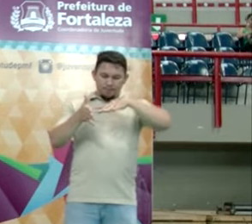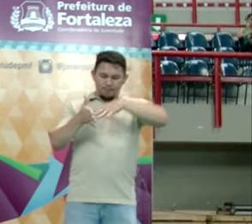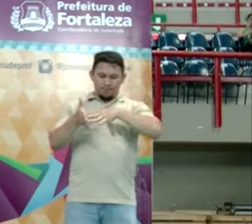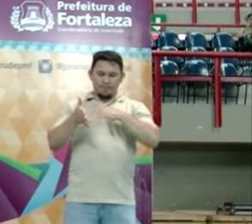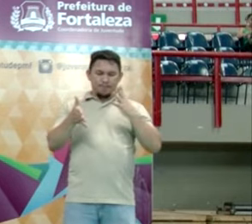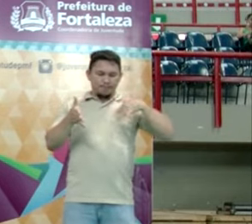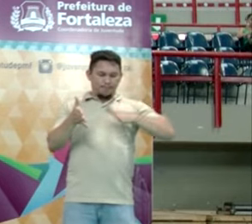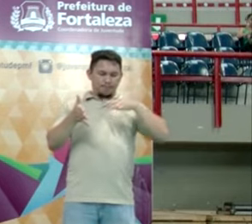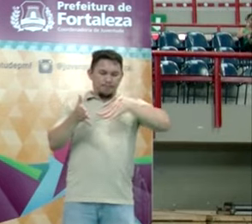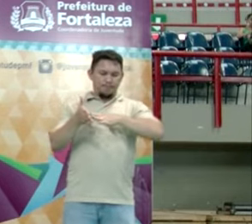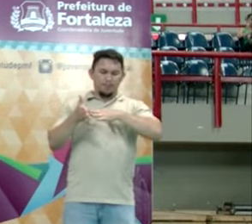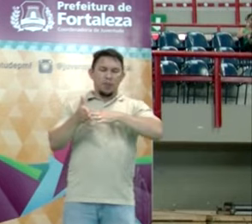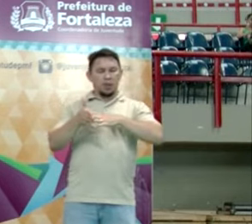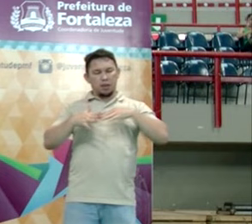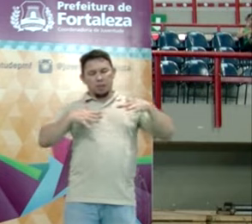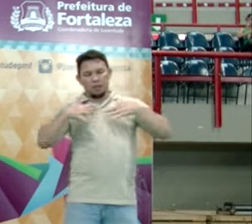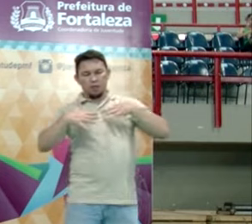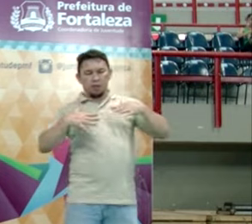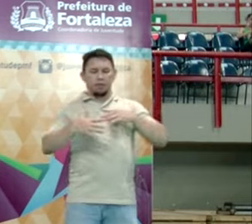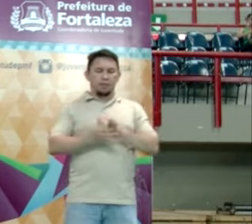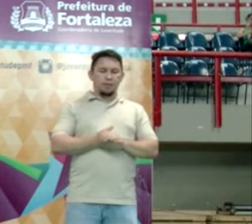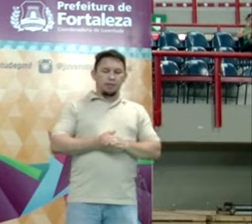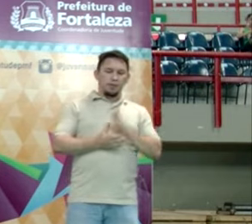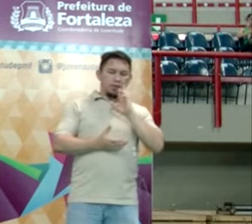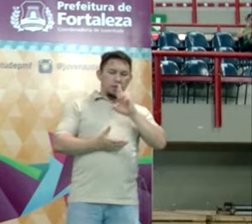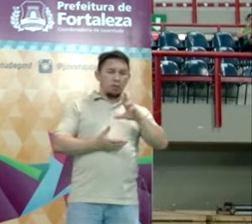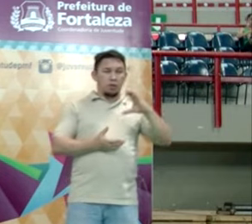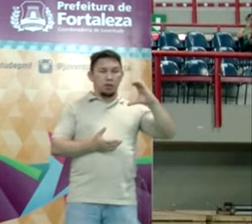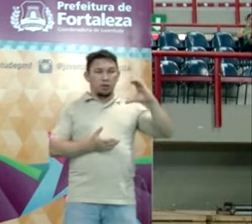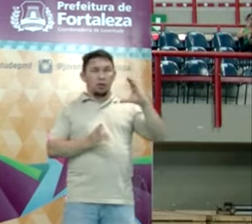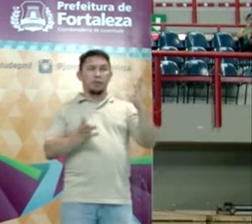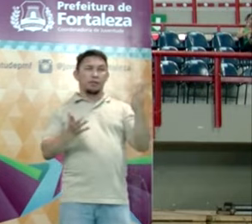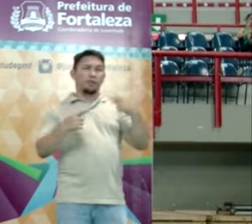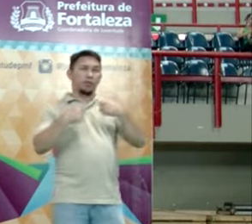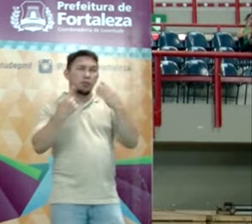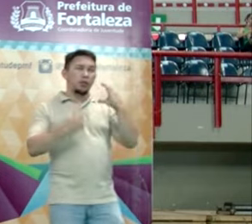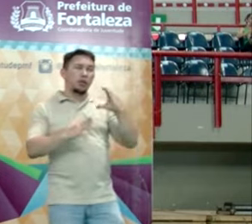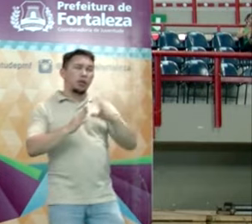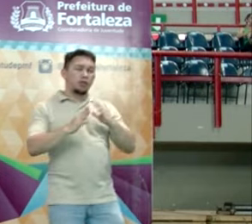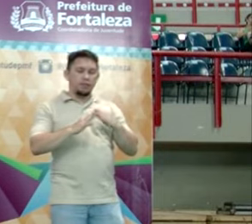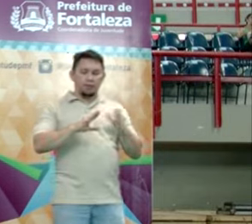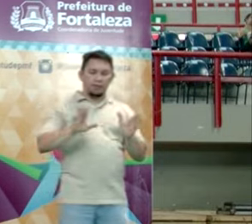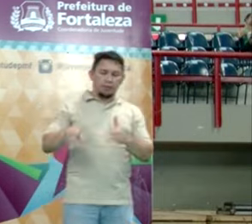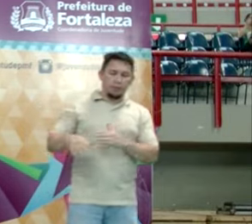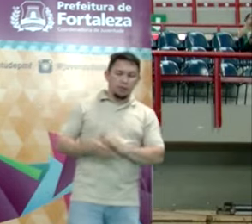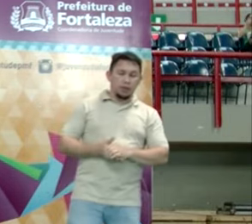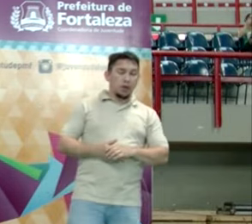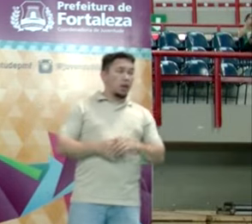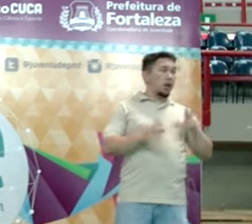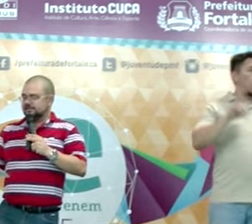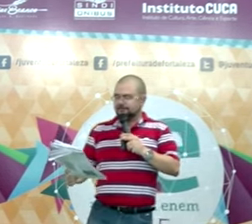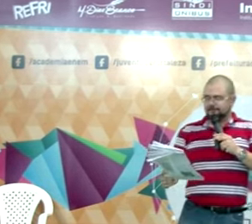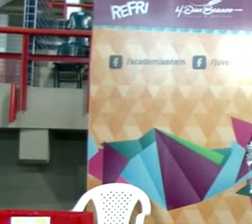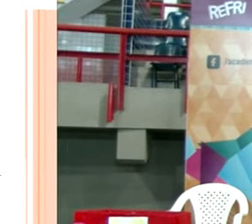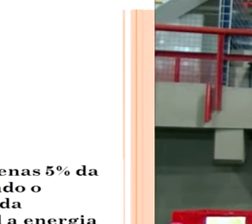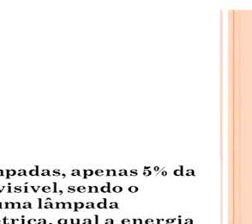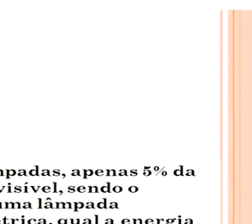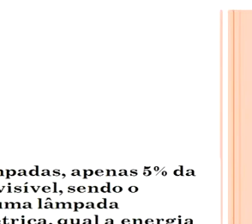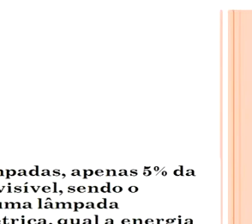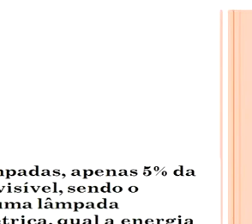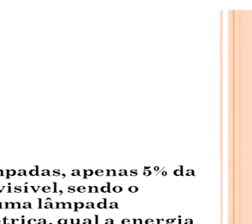mudar de frequência. Item C de casa. Questãozinha de eletricidade. Olha aí como é legal isso